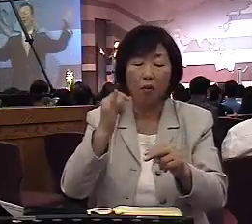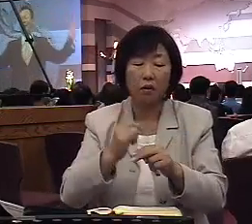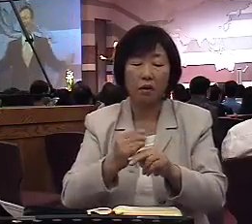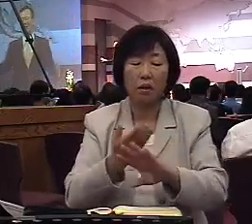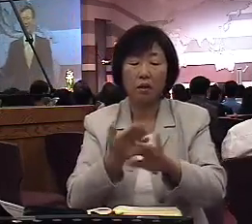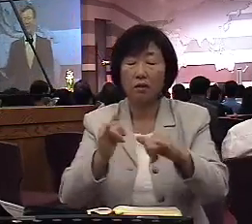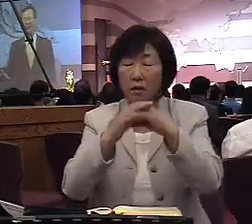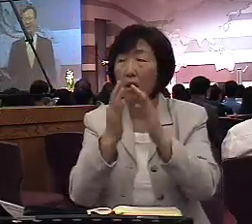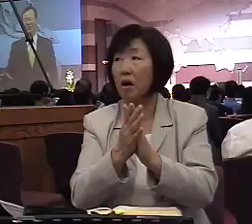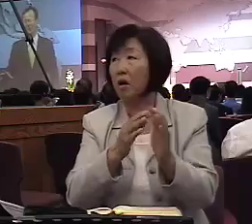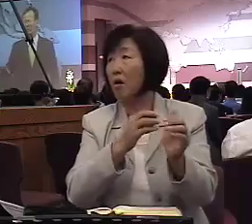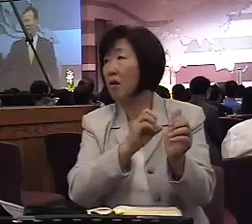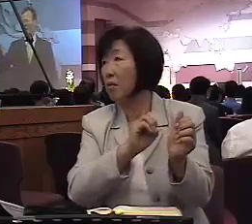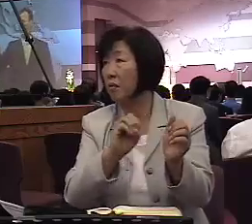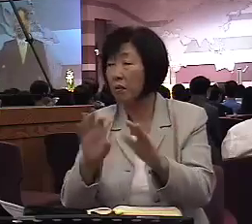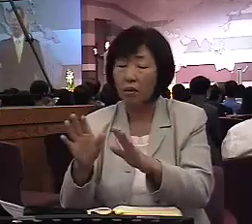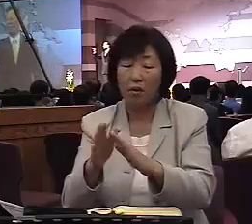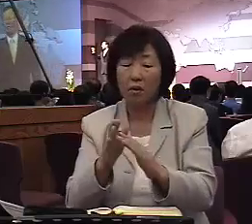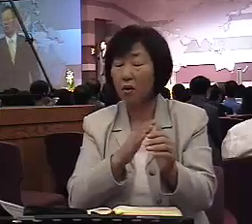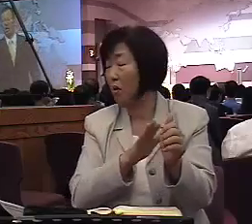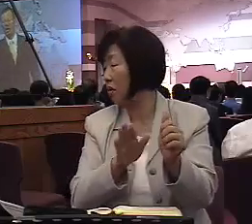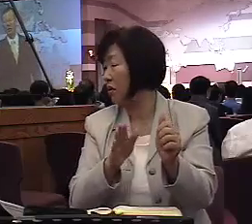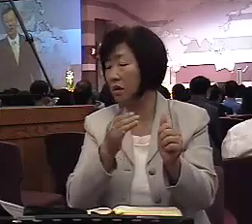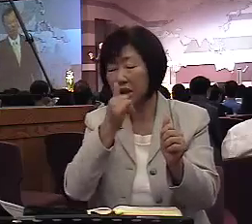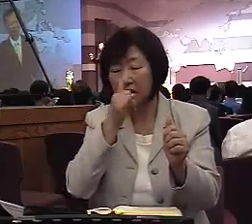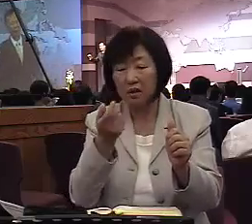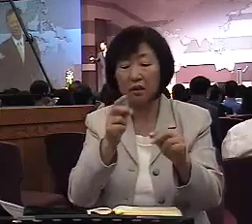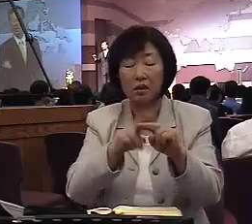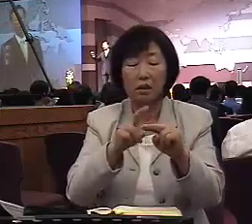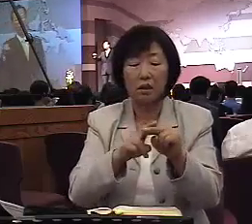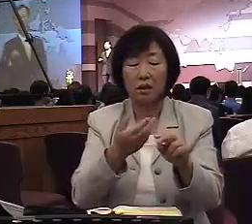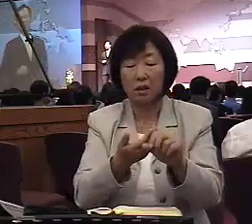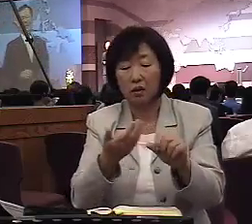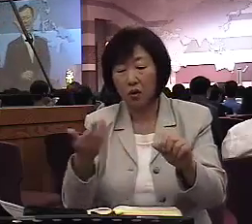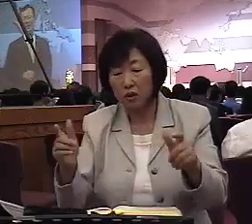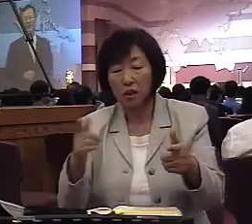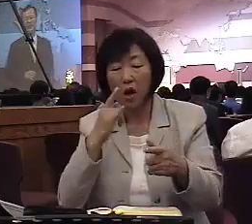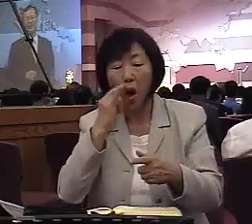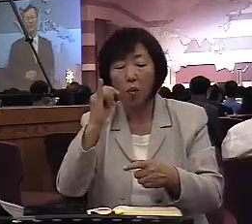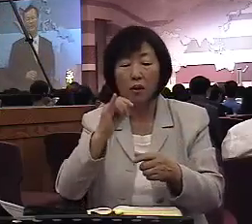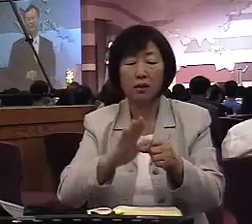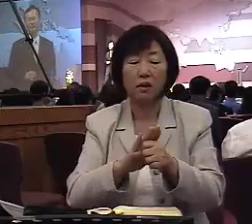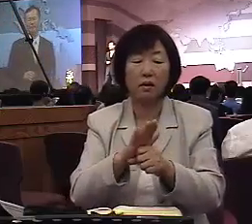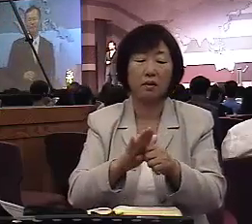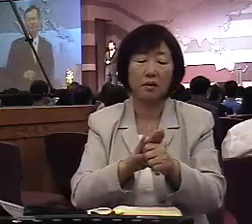다 외면할지라도 그 자리를 떠나시지 않는 어머니의 사랑, 어미의 사랑.